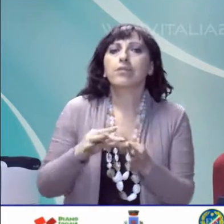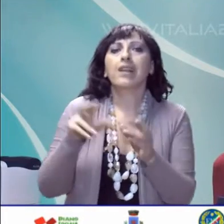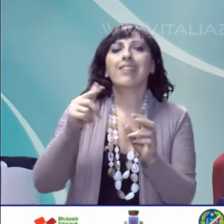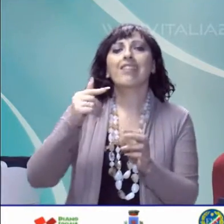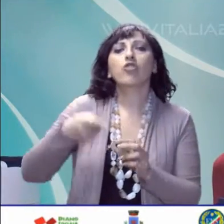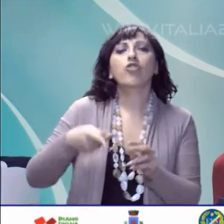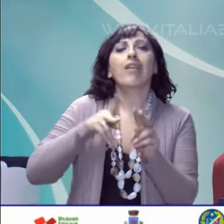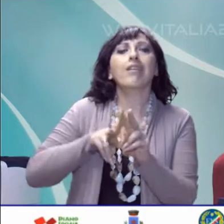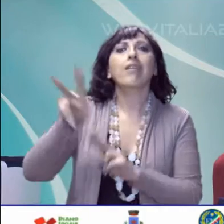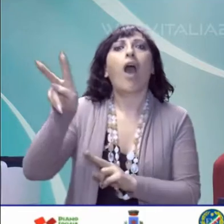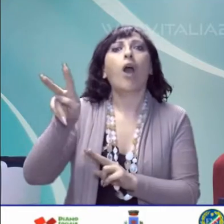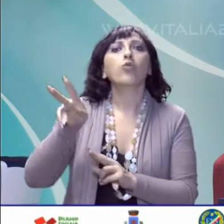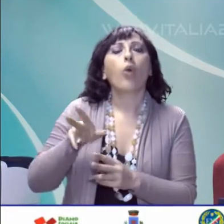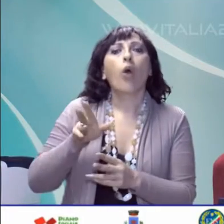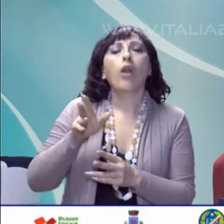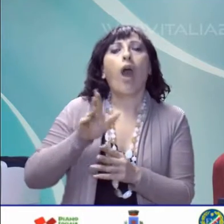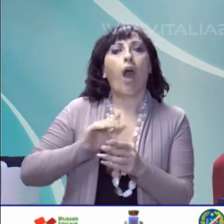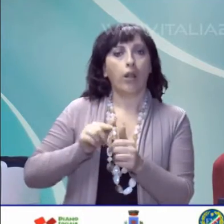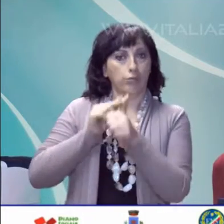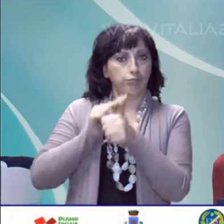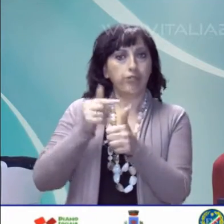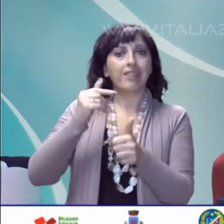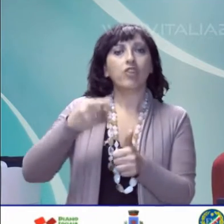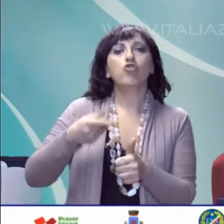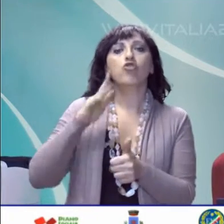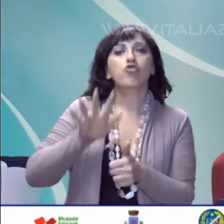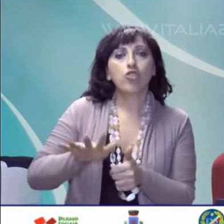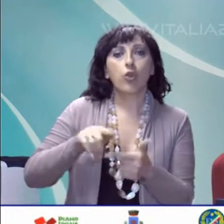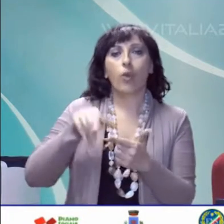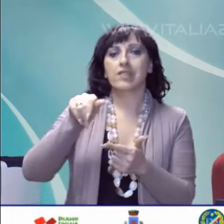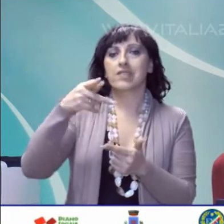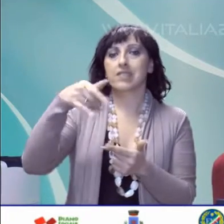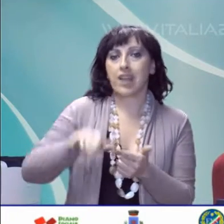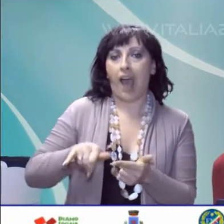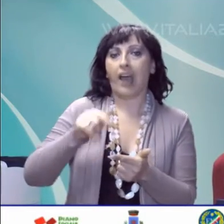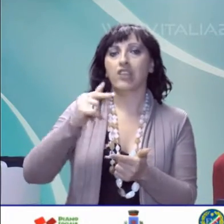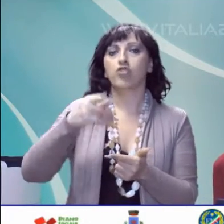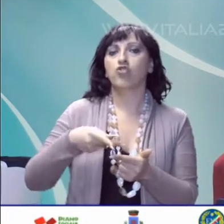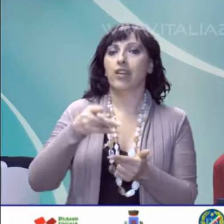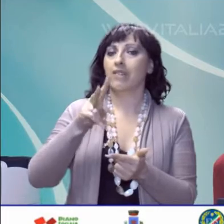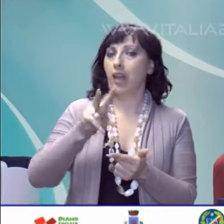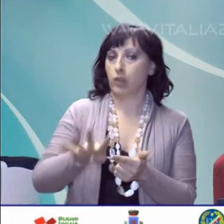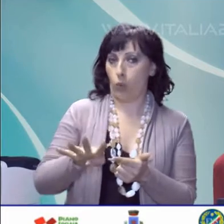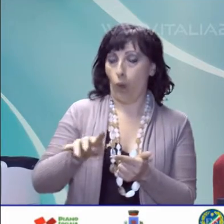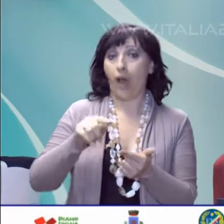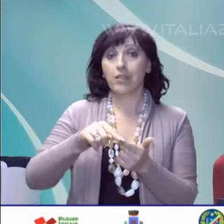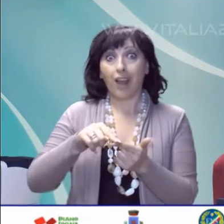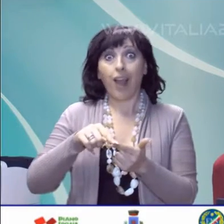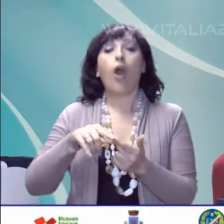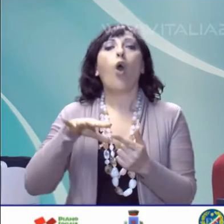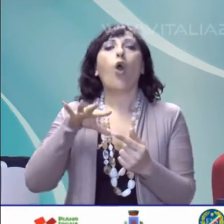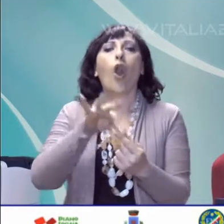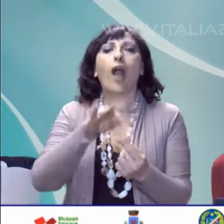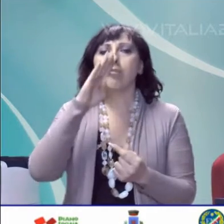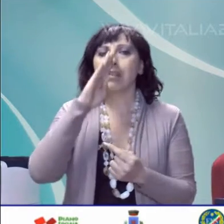nazionali, tra i quali in prima fila il TG5, Sky TG24 con diversi collegamenti